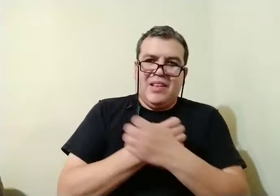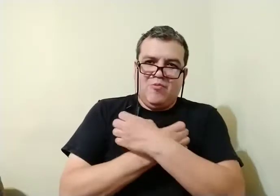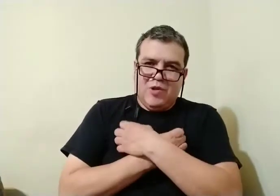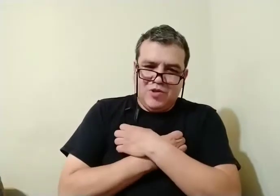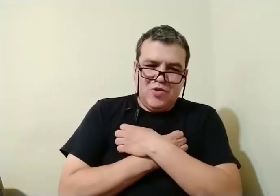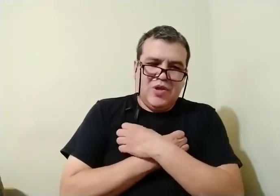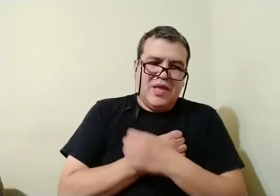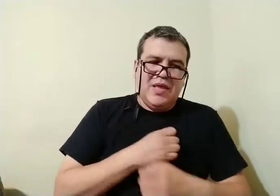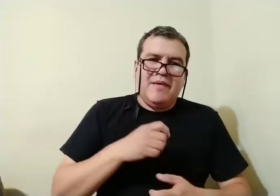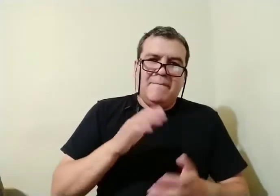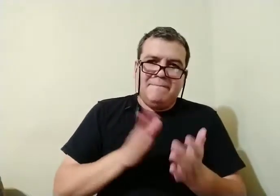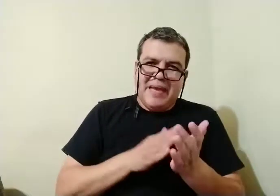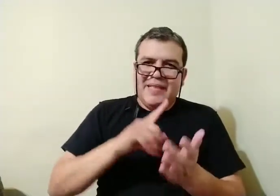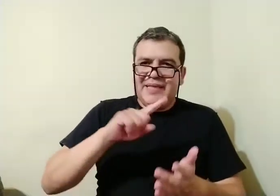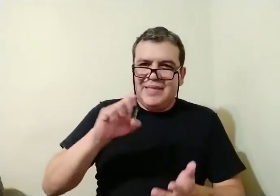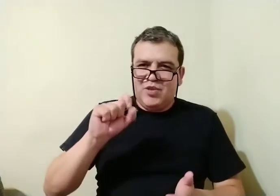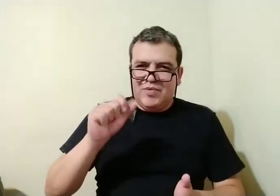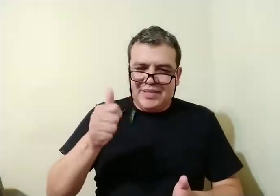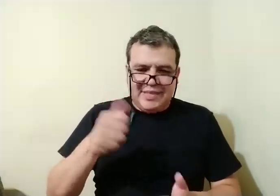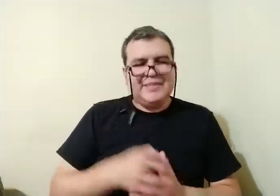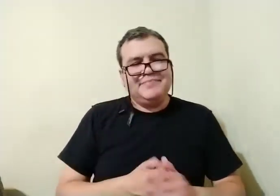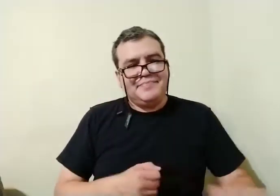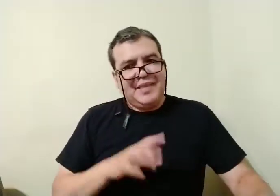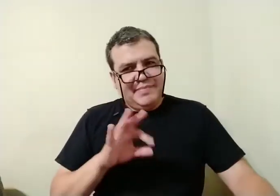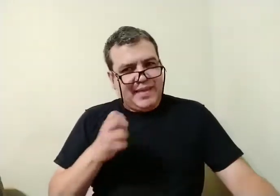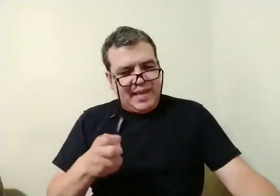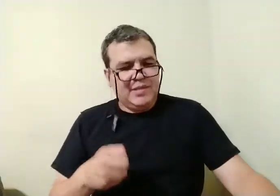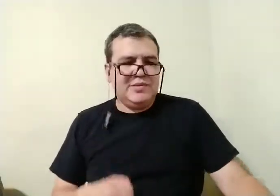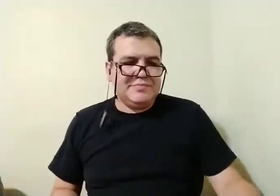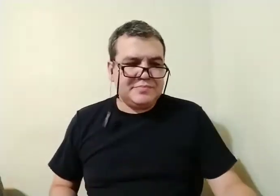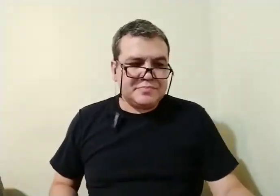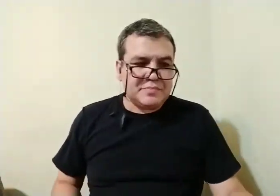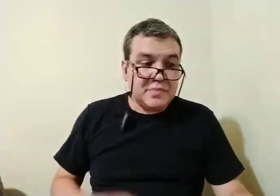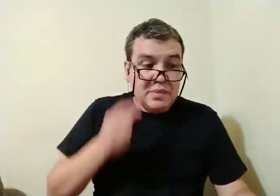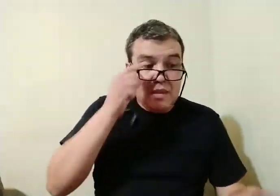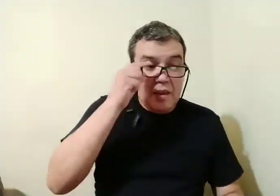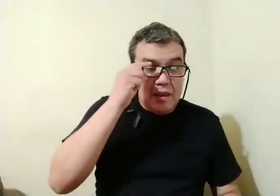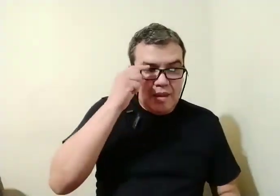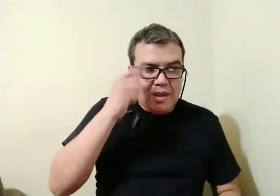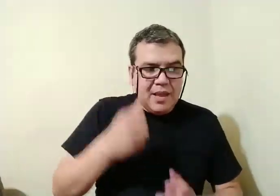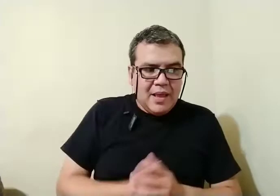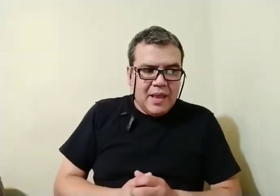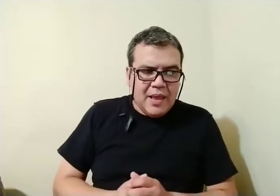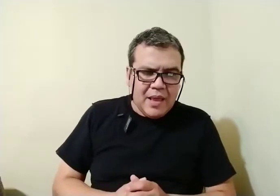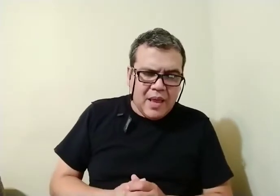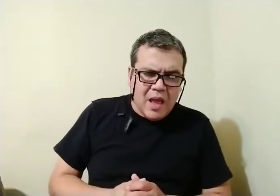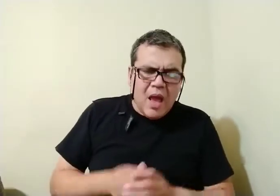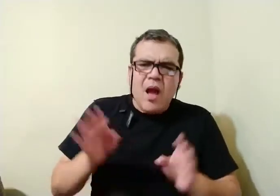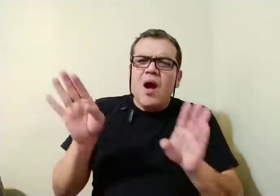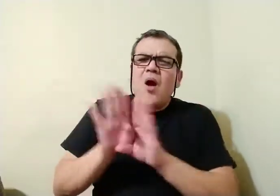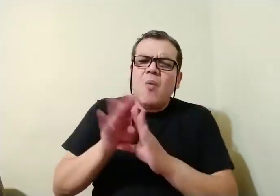mismo Espíritu Santo que inspiró la Biblia nos inspira y nos cambia a medida que la